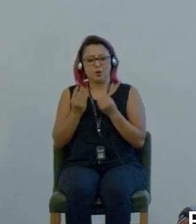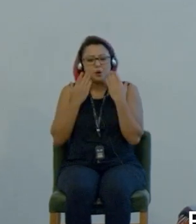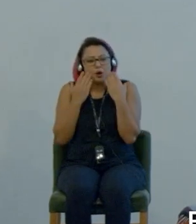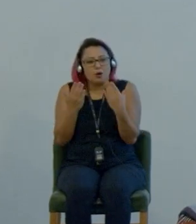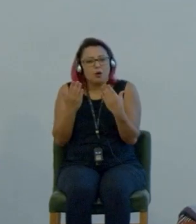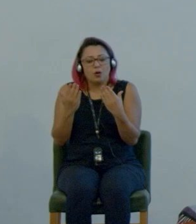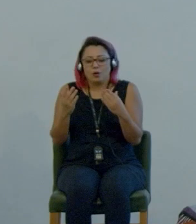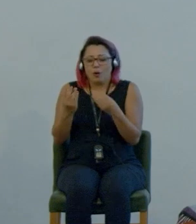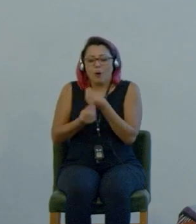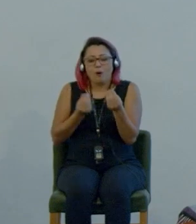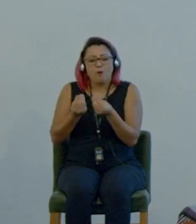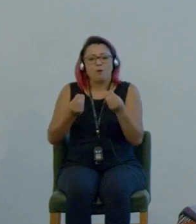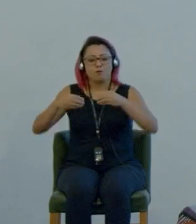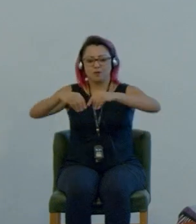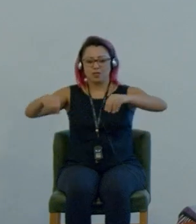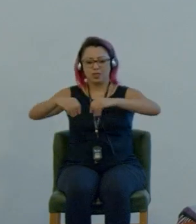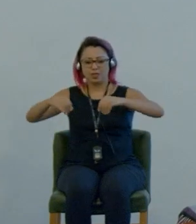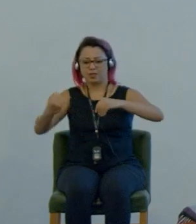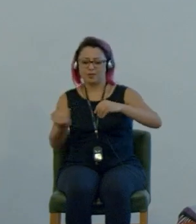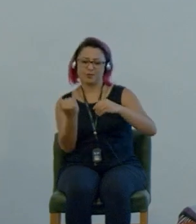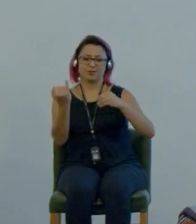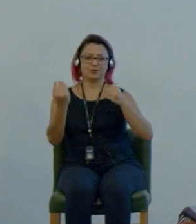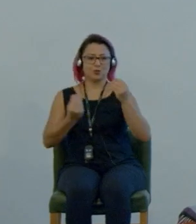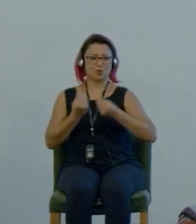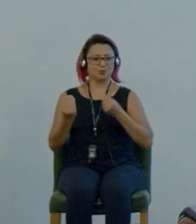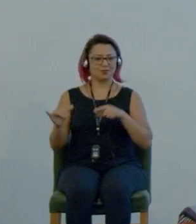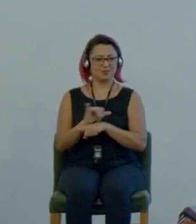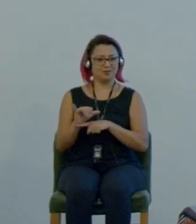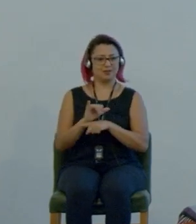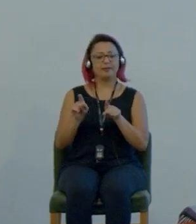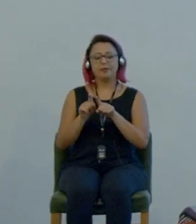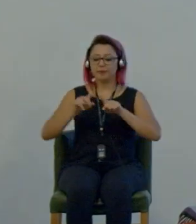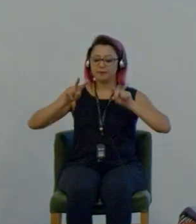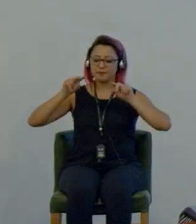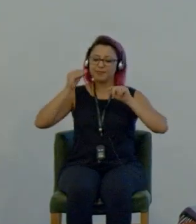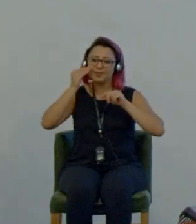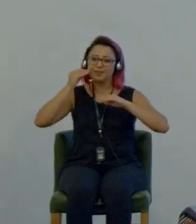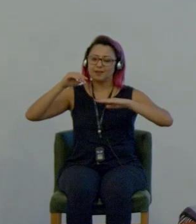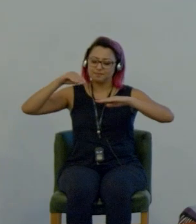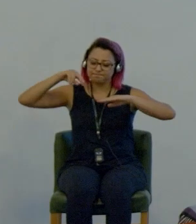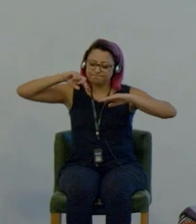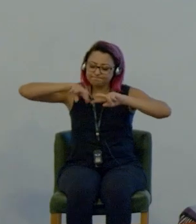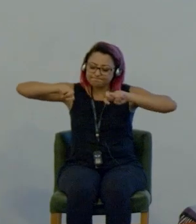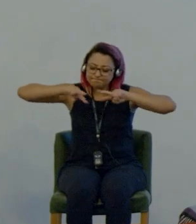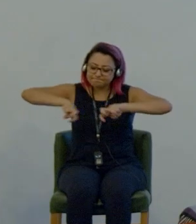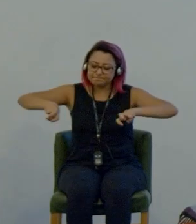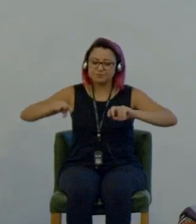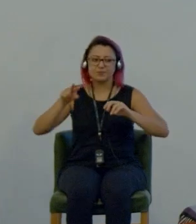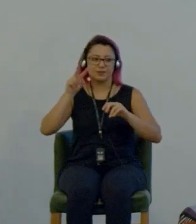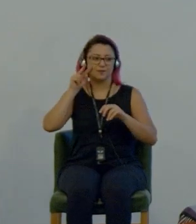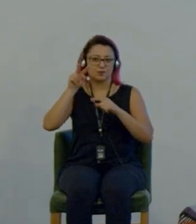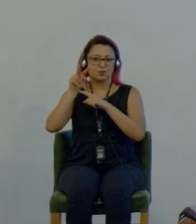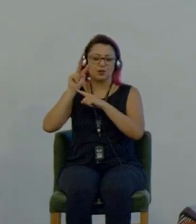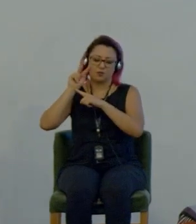sol et nous permettre de rentrer dans le sol, au moins visuellement. Voilà, donc